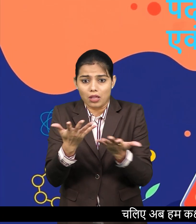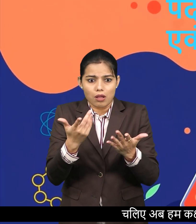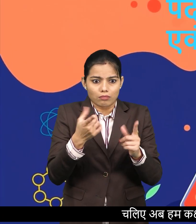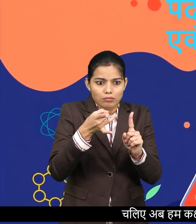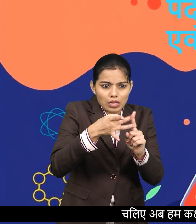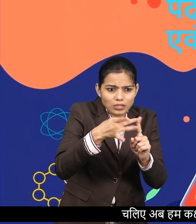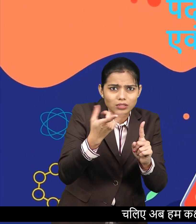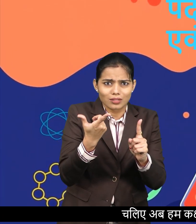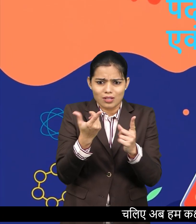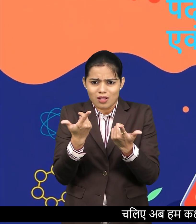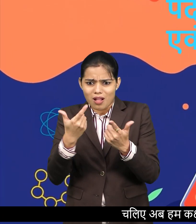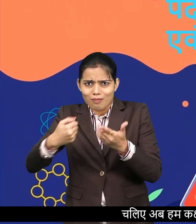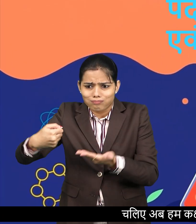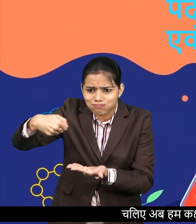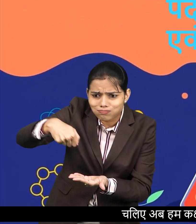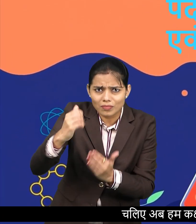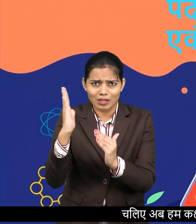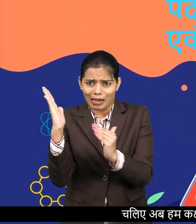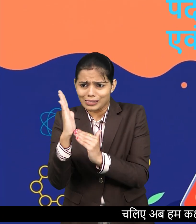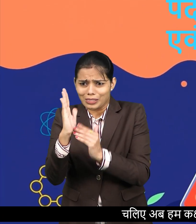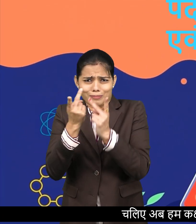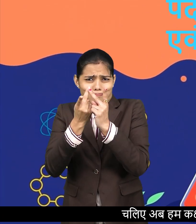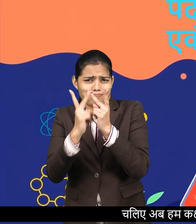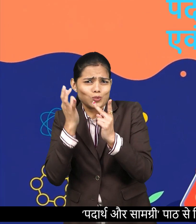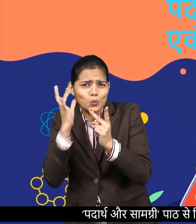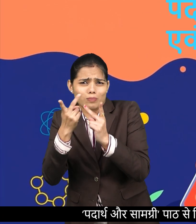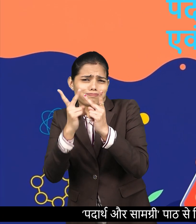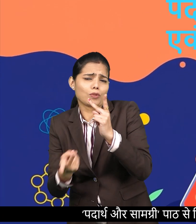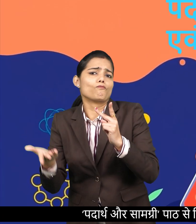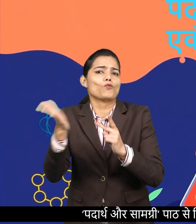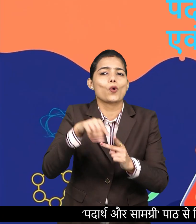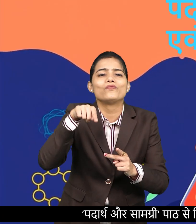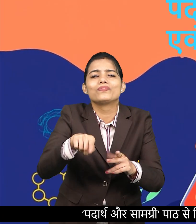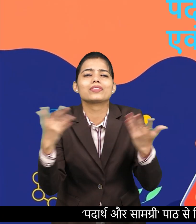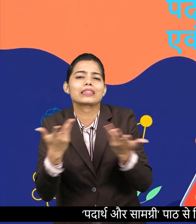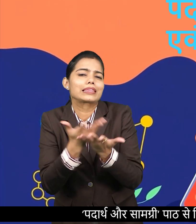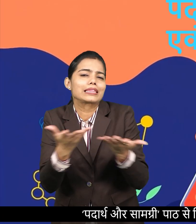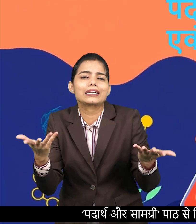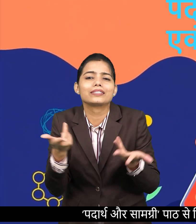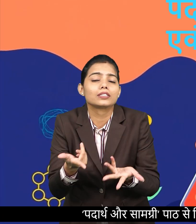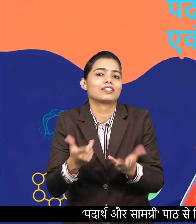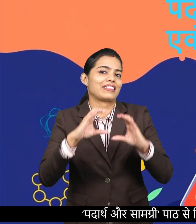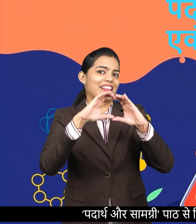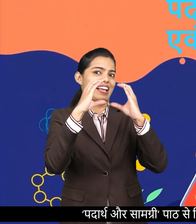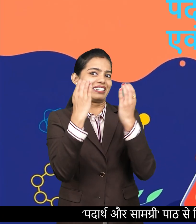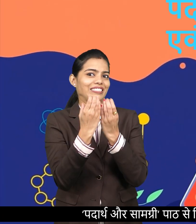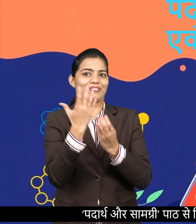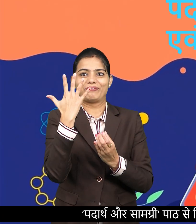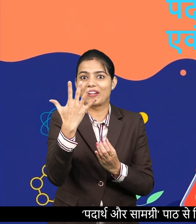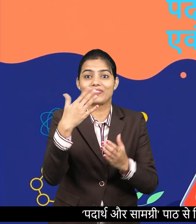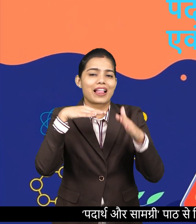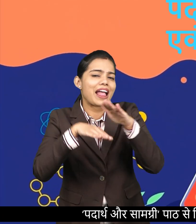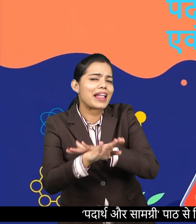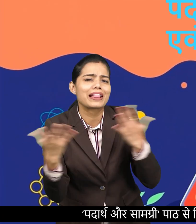चलिए अब हम कक्षा 5वीं के पर्यावरण अध्ययन ईवीएस के पदार्थ और सामग्री पाठ से विषय पदार्थ के